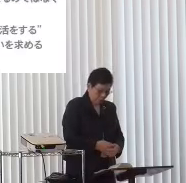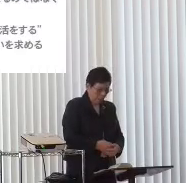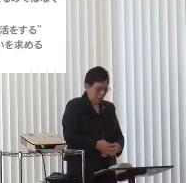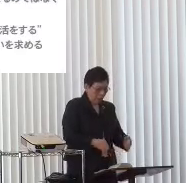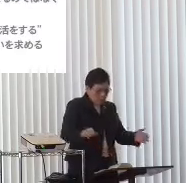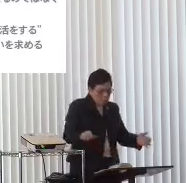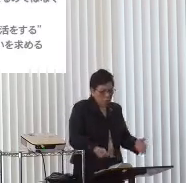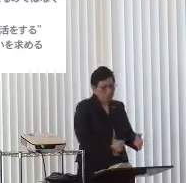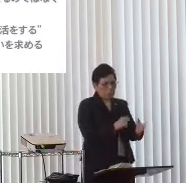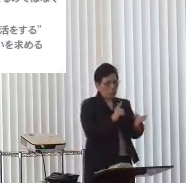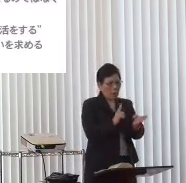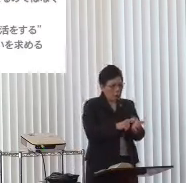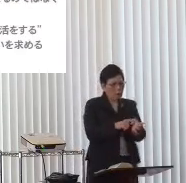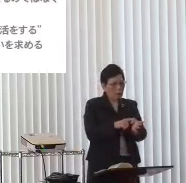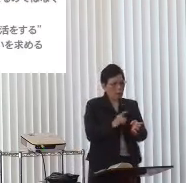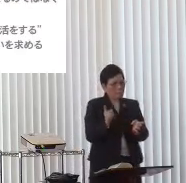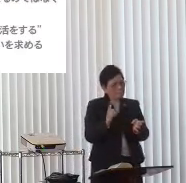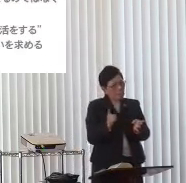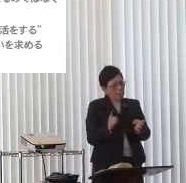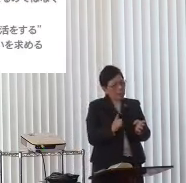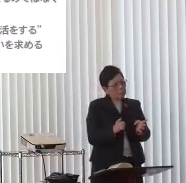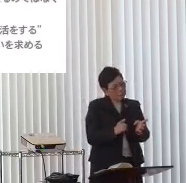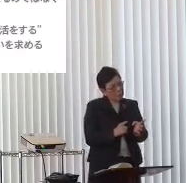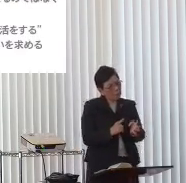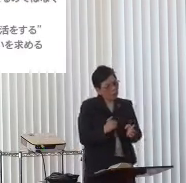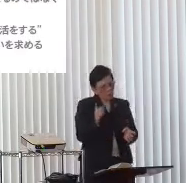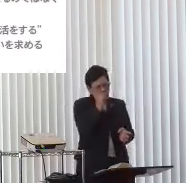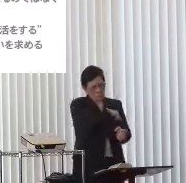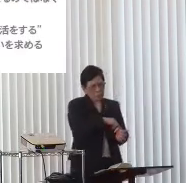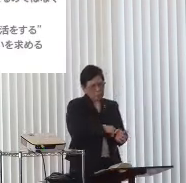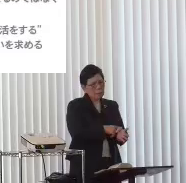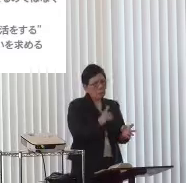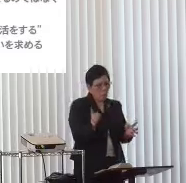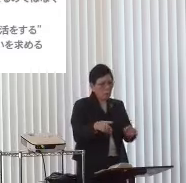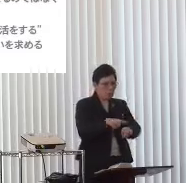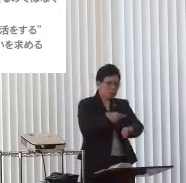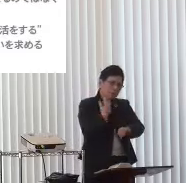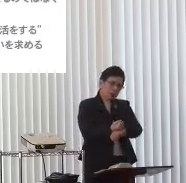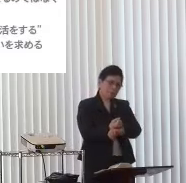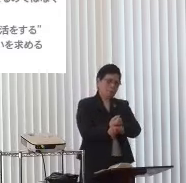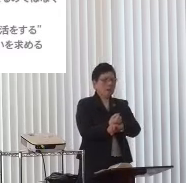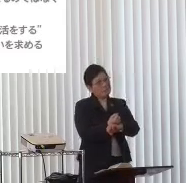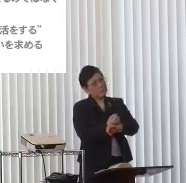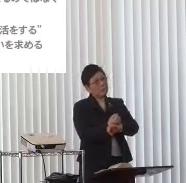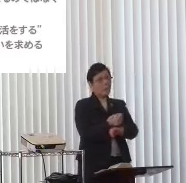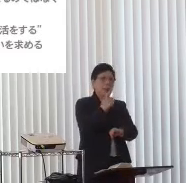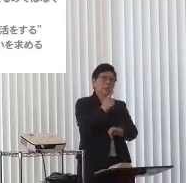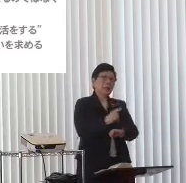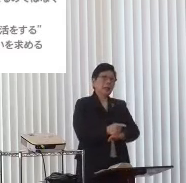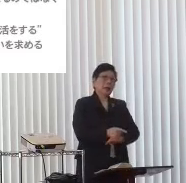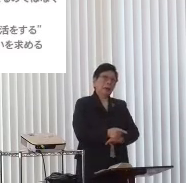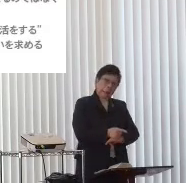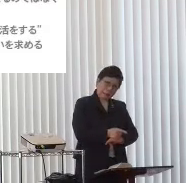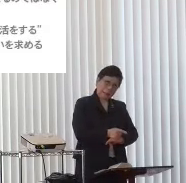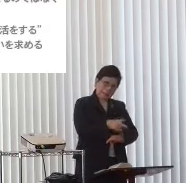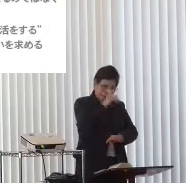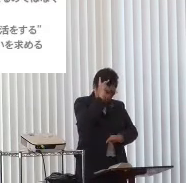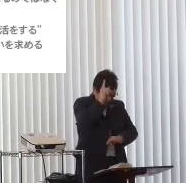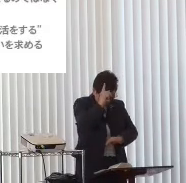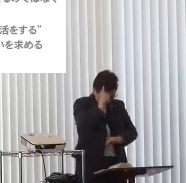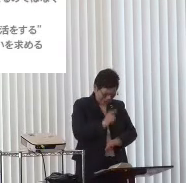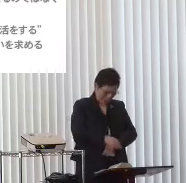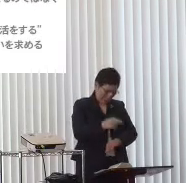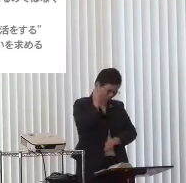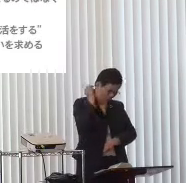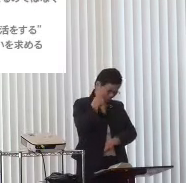罪であるとか、あるいは悪癖、悪い習慣、神様を悲しませているものが今までもしかしてあるならばですね、